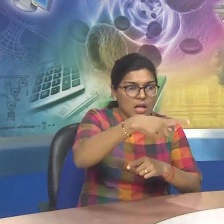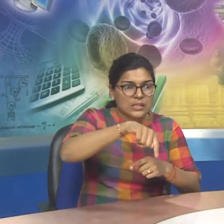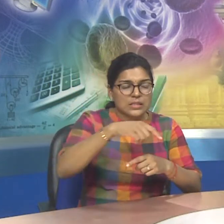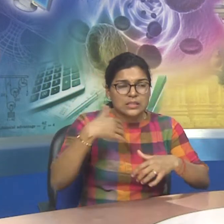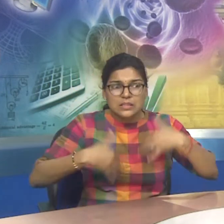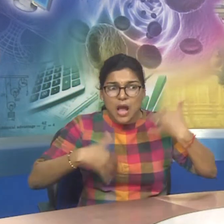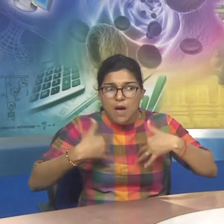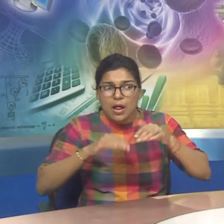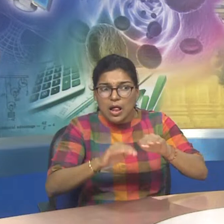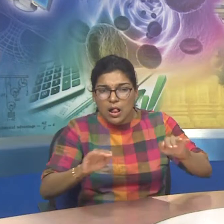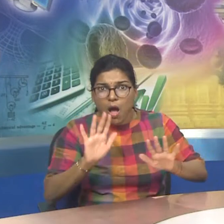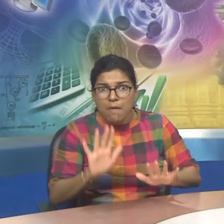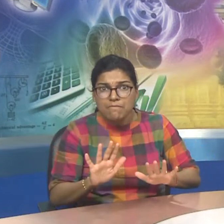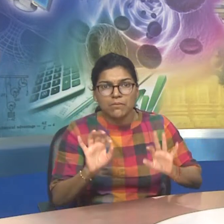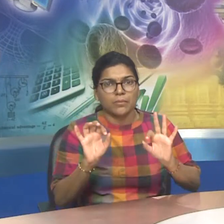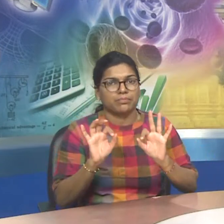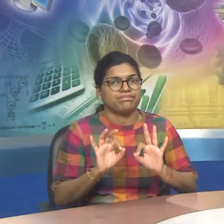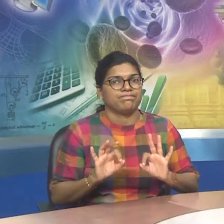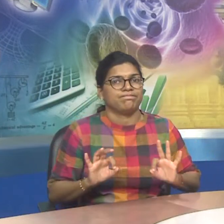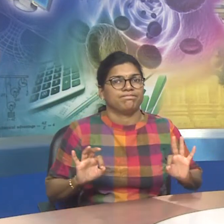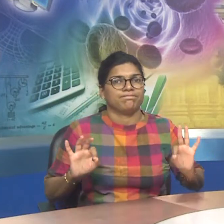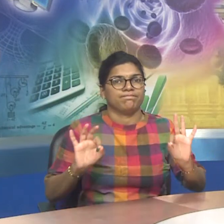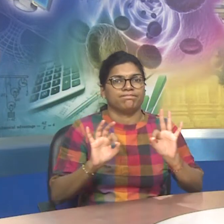Let's understand the meaning of these lines.